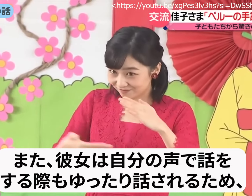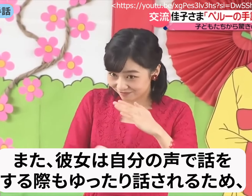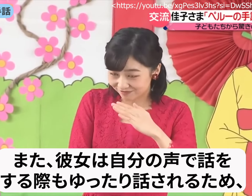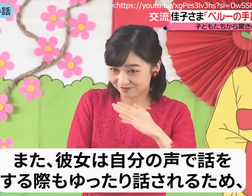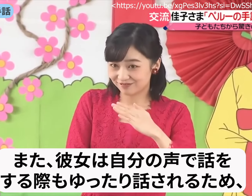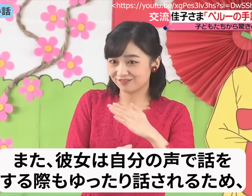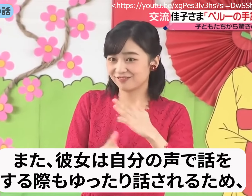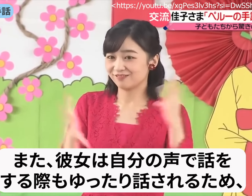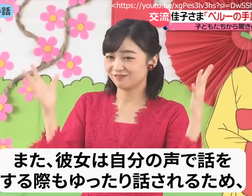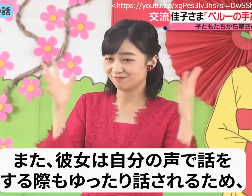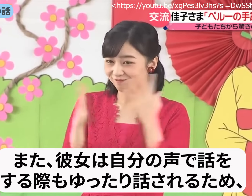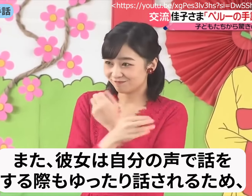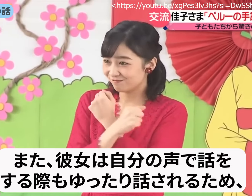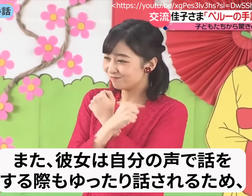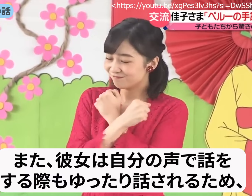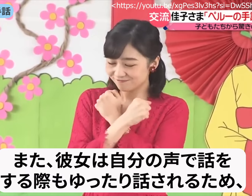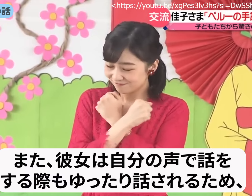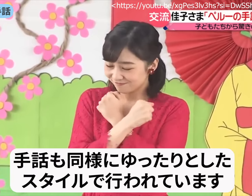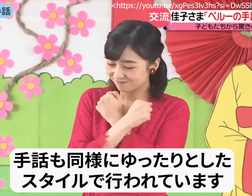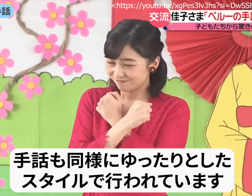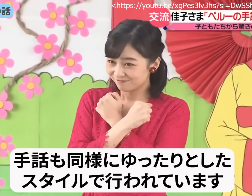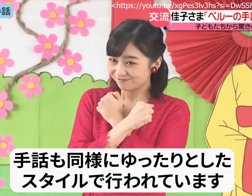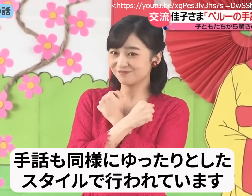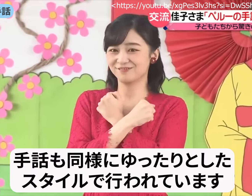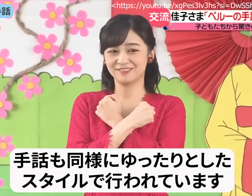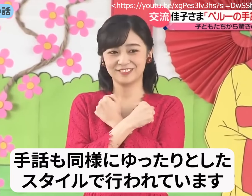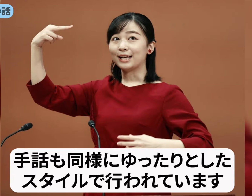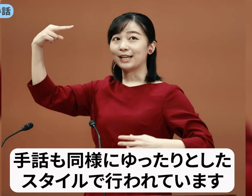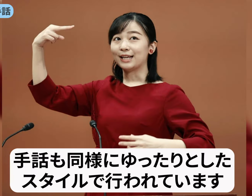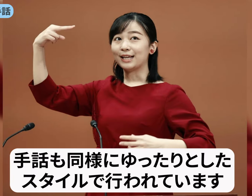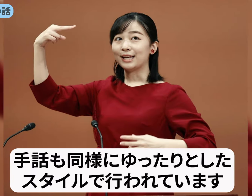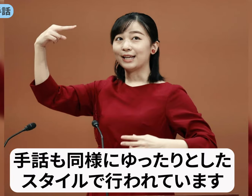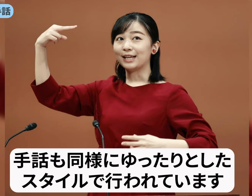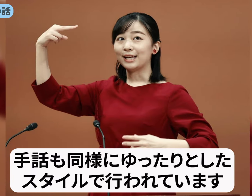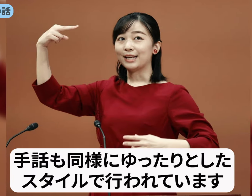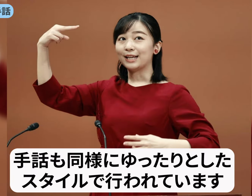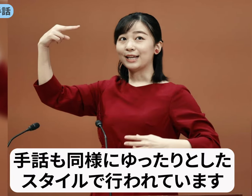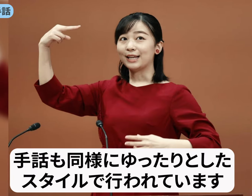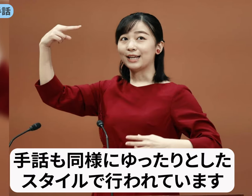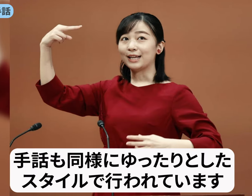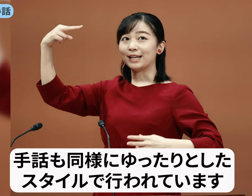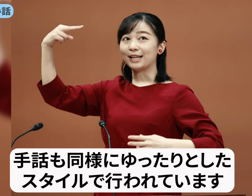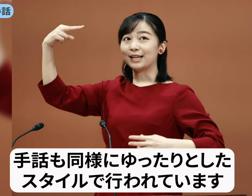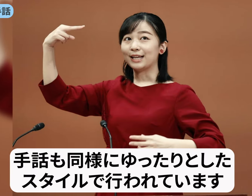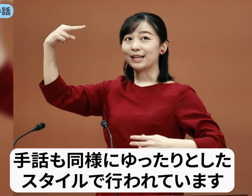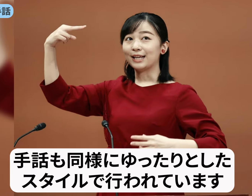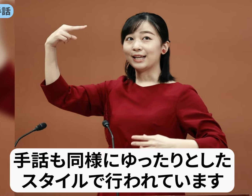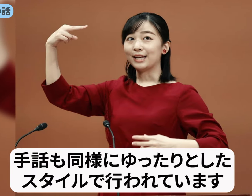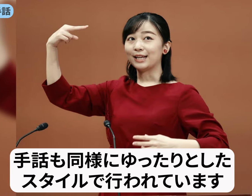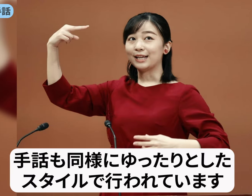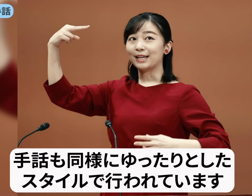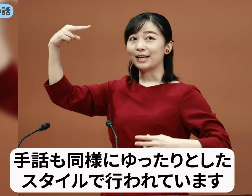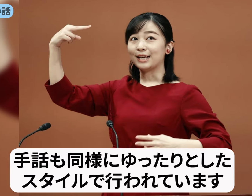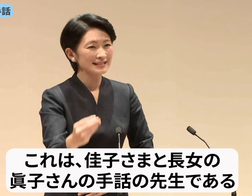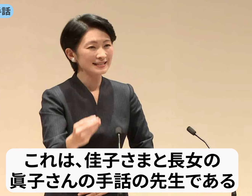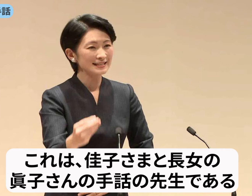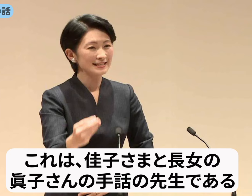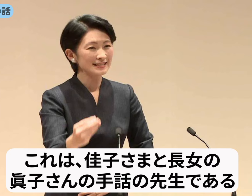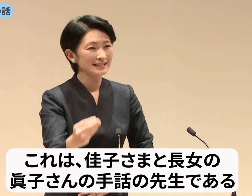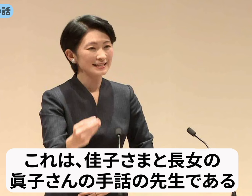をする際もゆったり話されるため、手話も同様にゆったりとしたスタイルで行われています。これは佳子さ